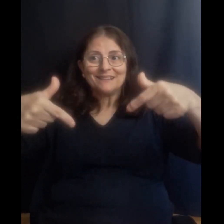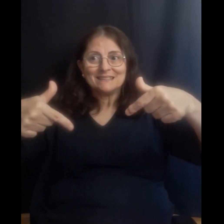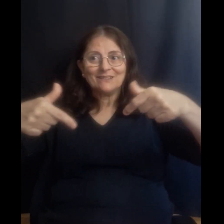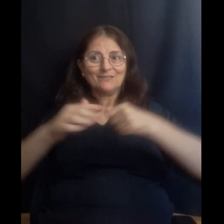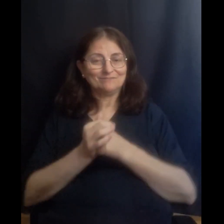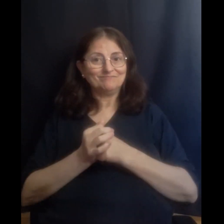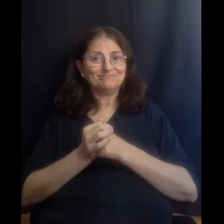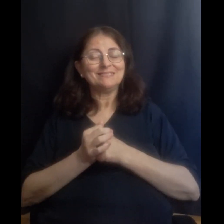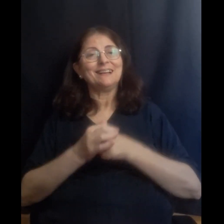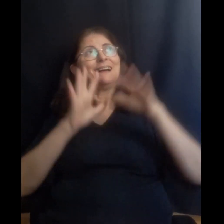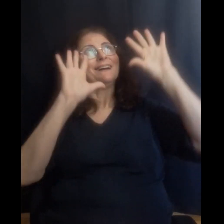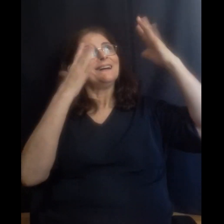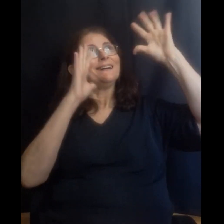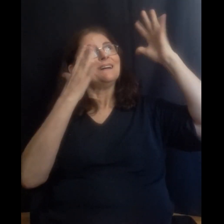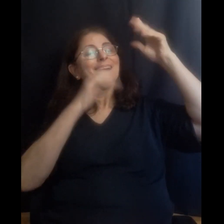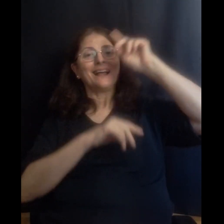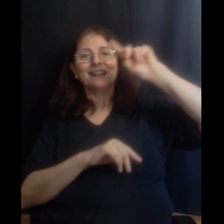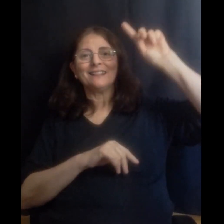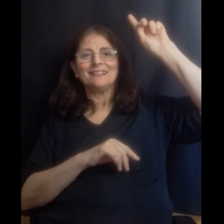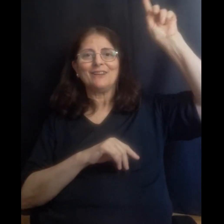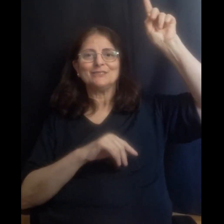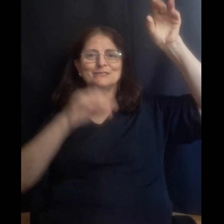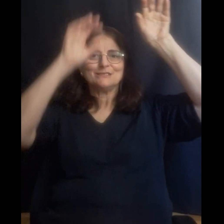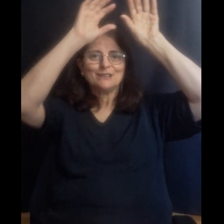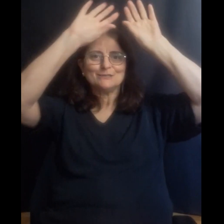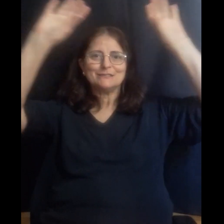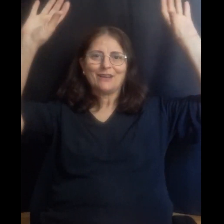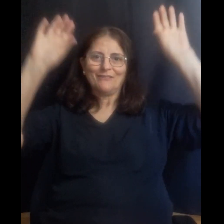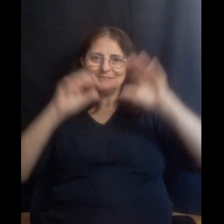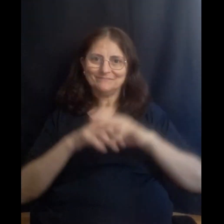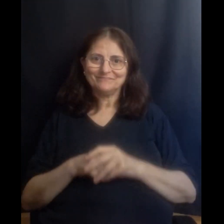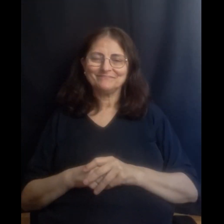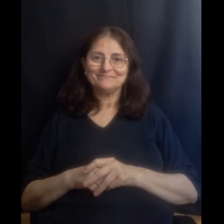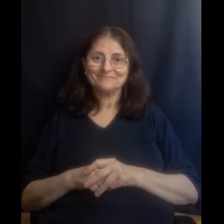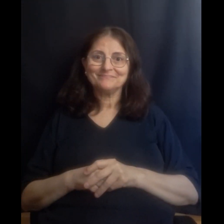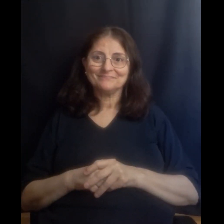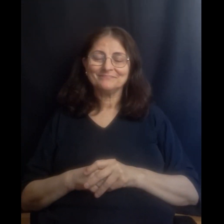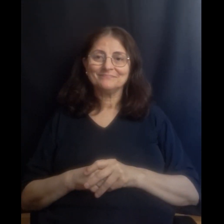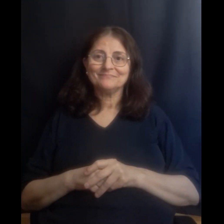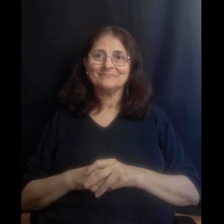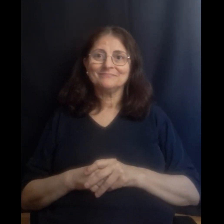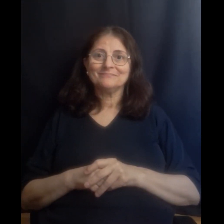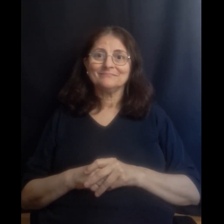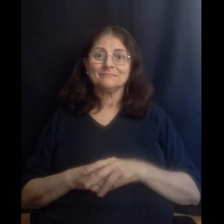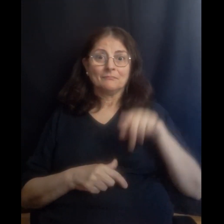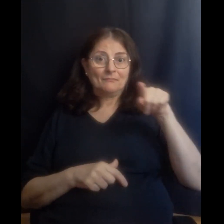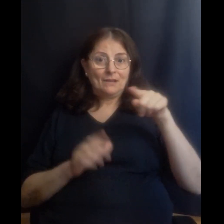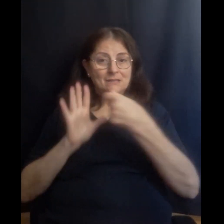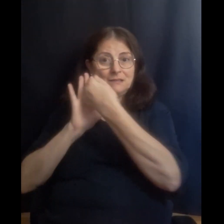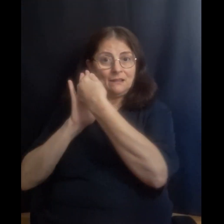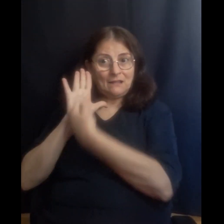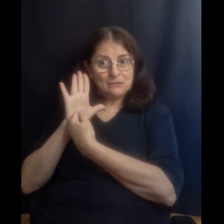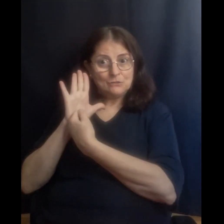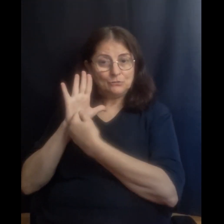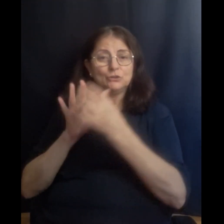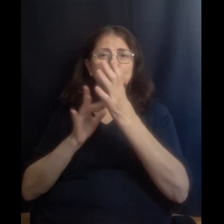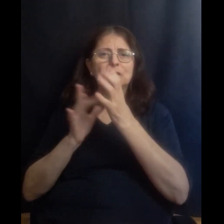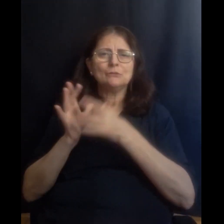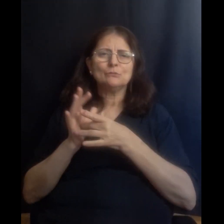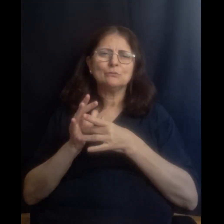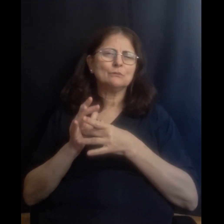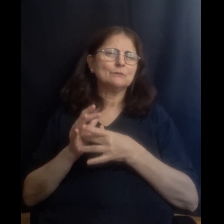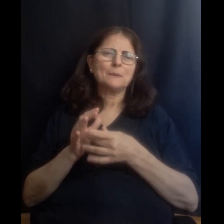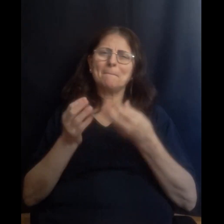obras, eles glorifiquem vosso Pai que está no céu. Nessa passagem, Jesus